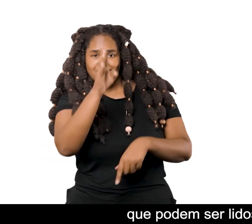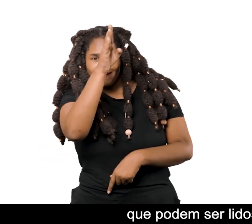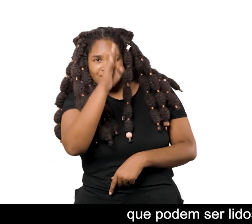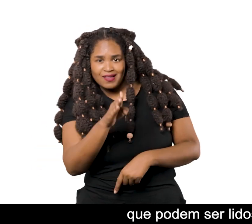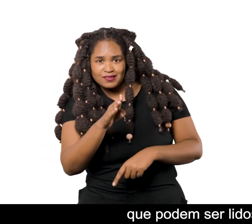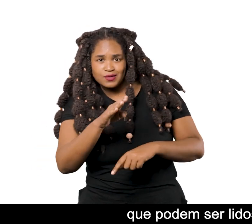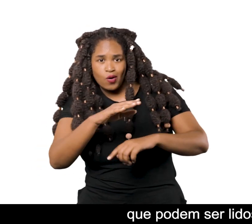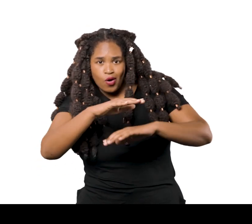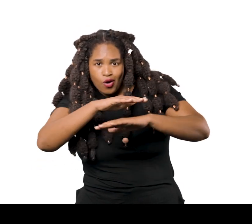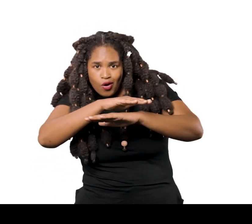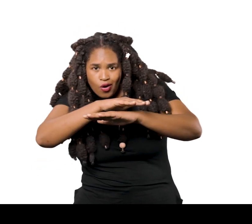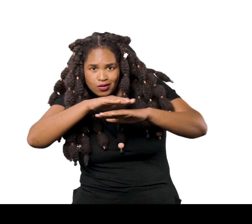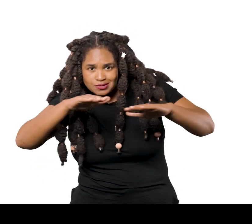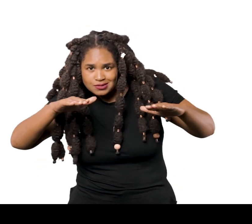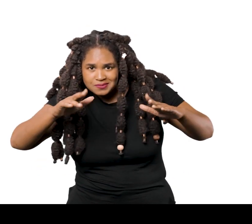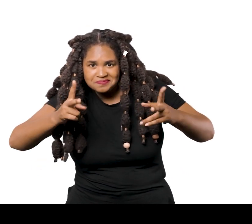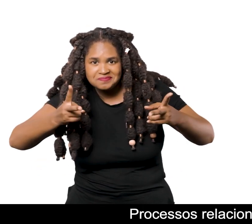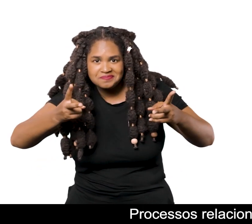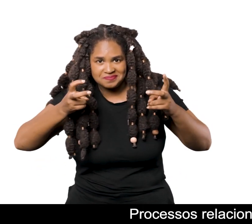na horizontal.